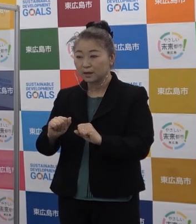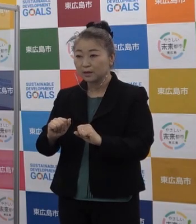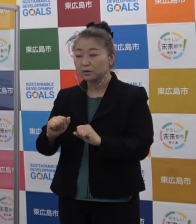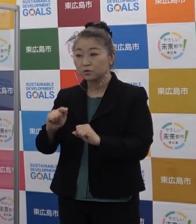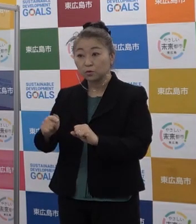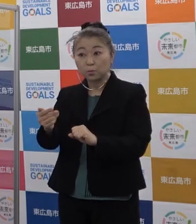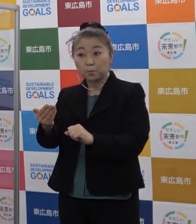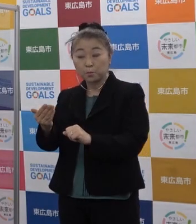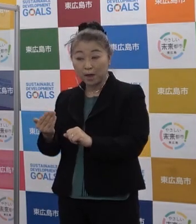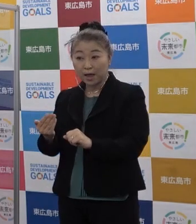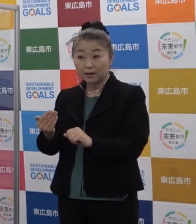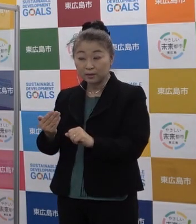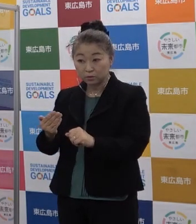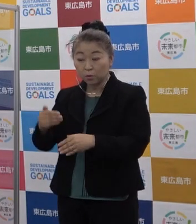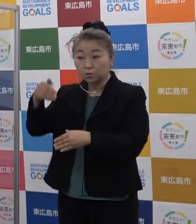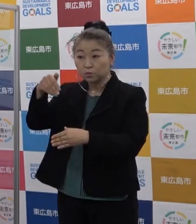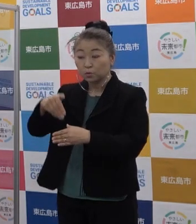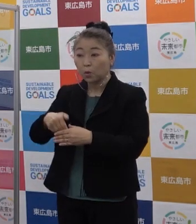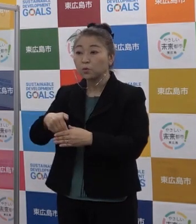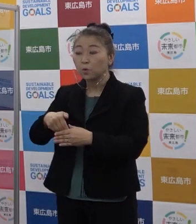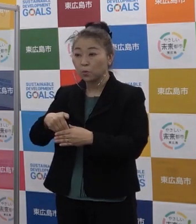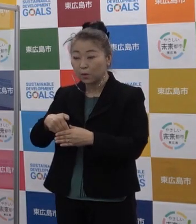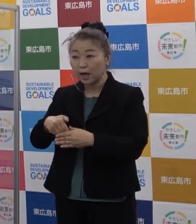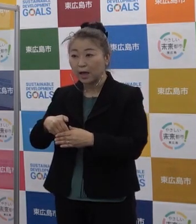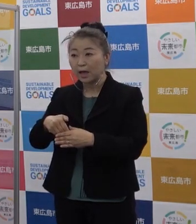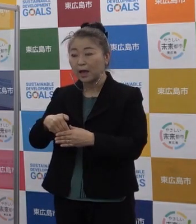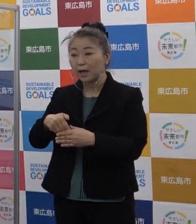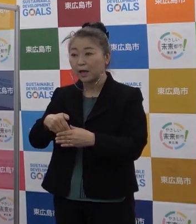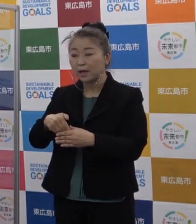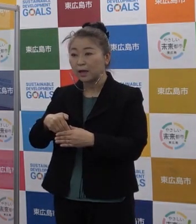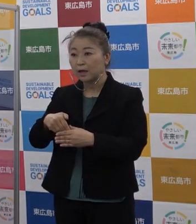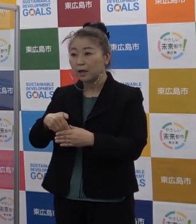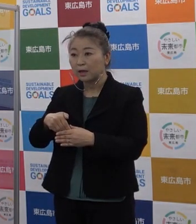は これもここに書いてますように、